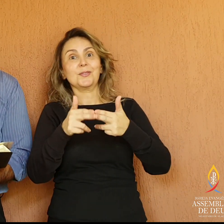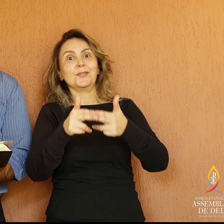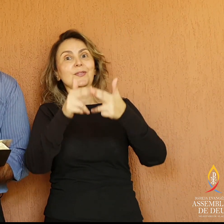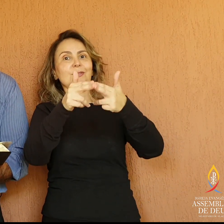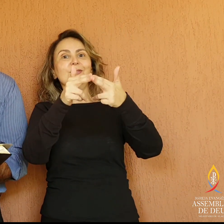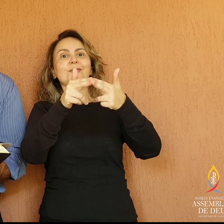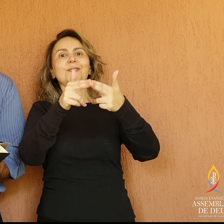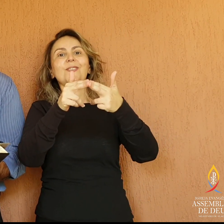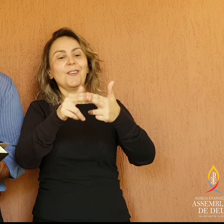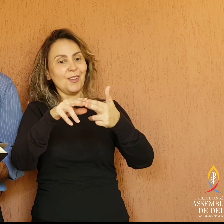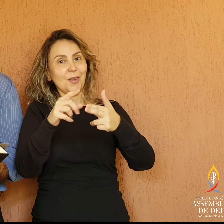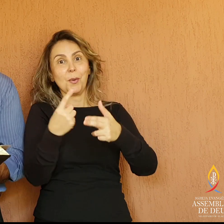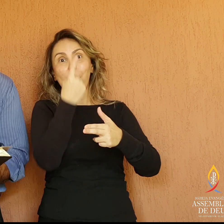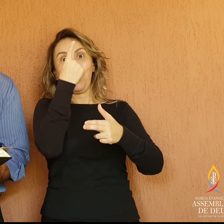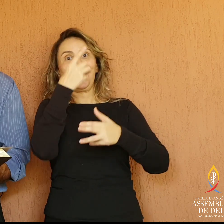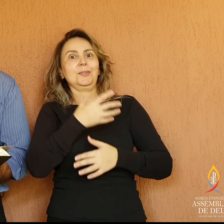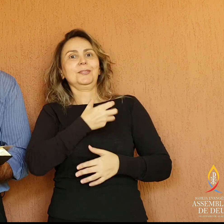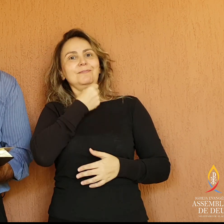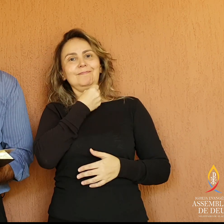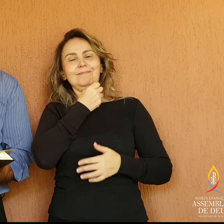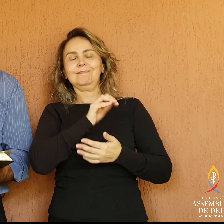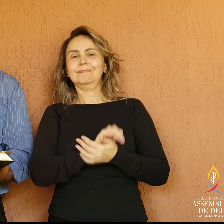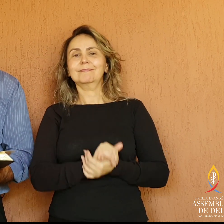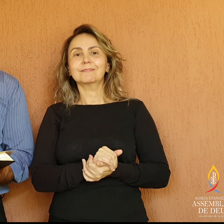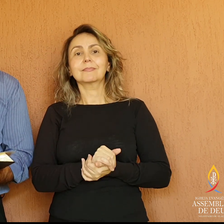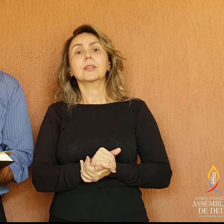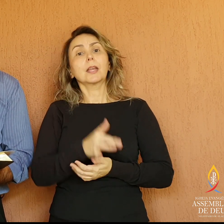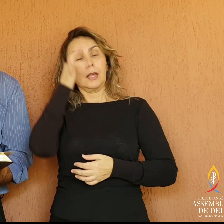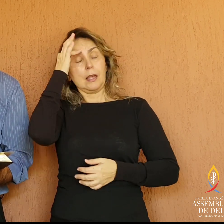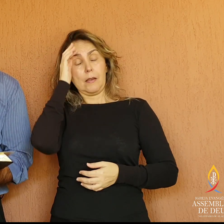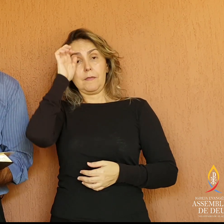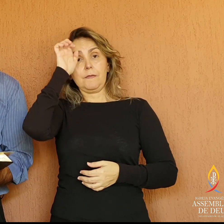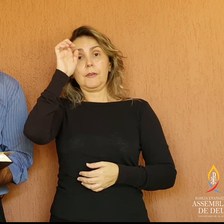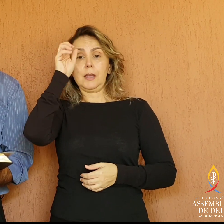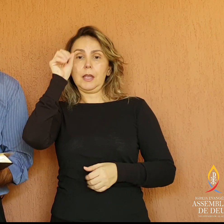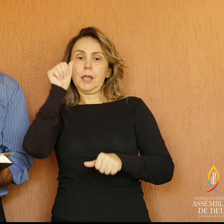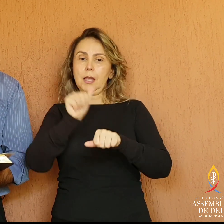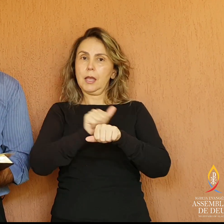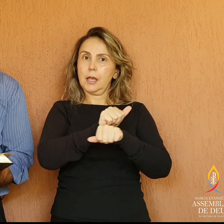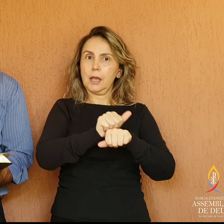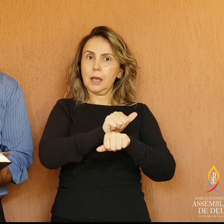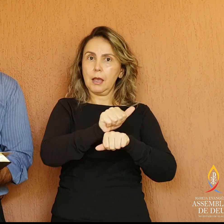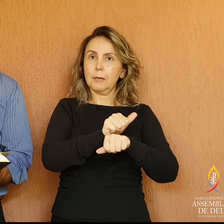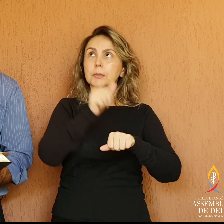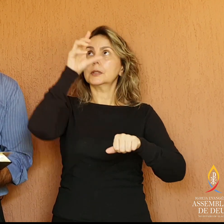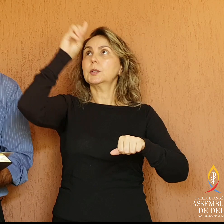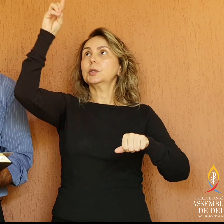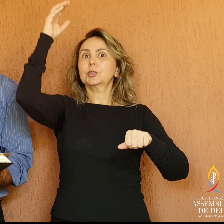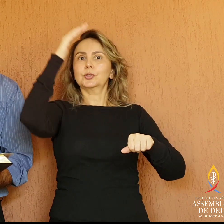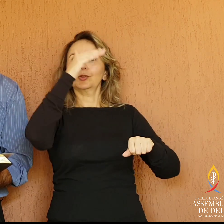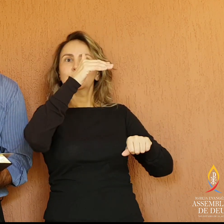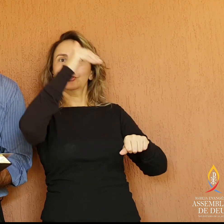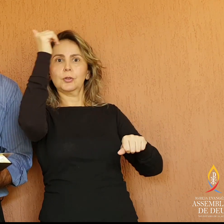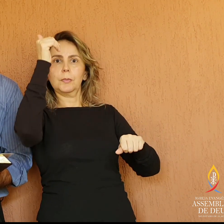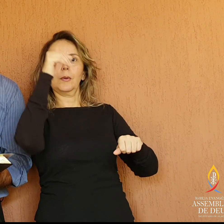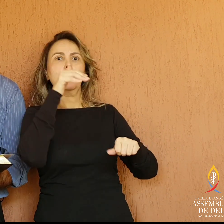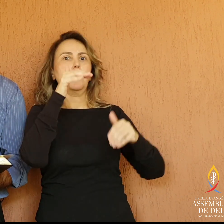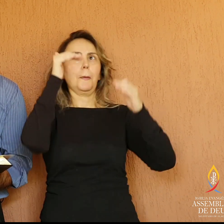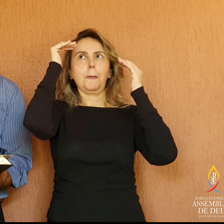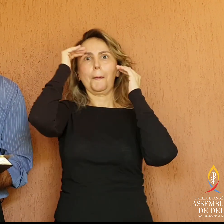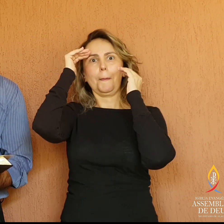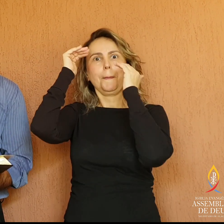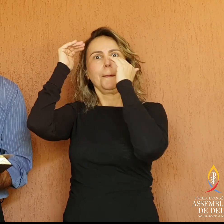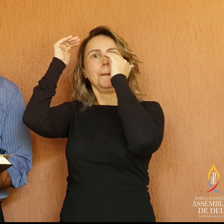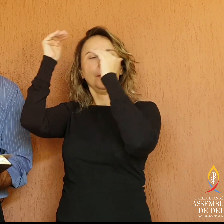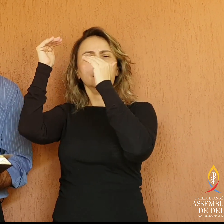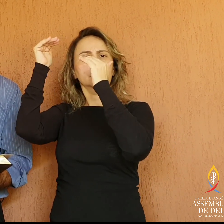Pela fé, Abraão, sendo chamado, obedeceu indo